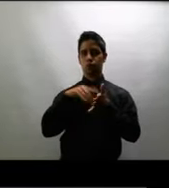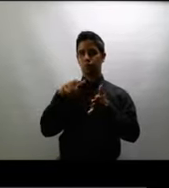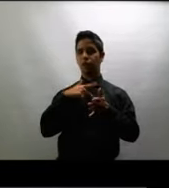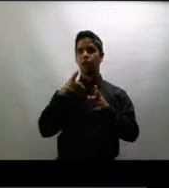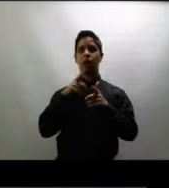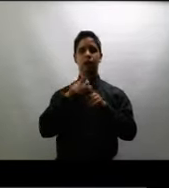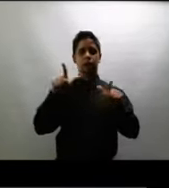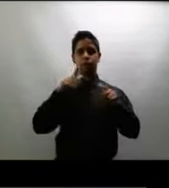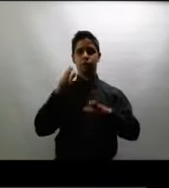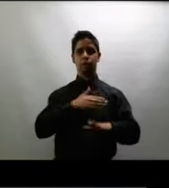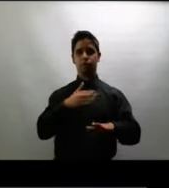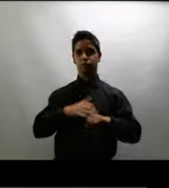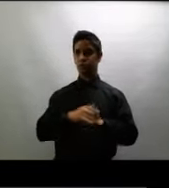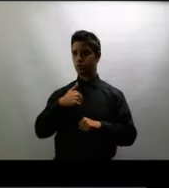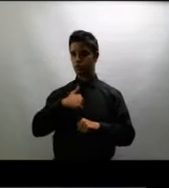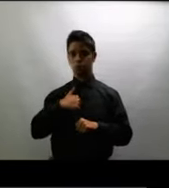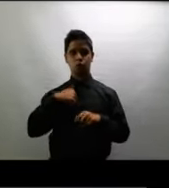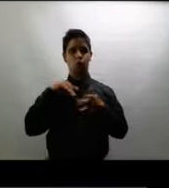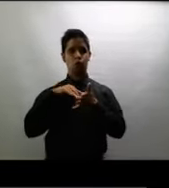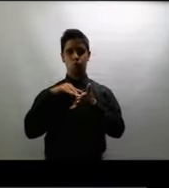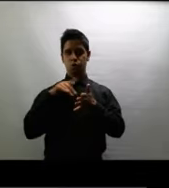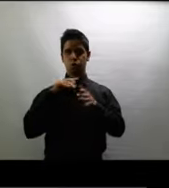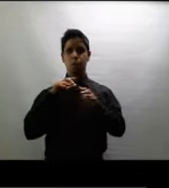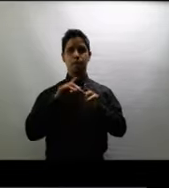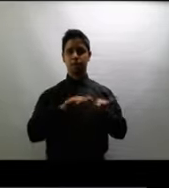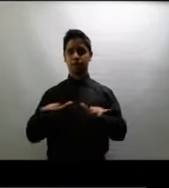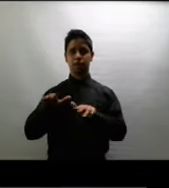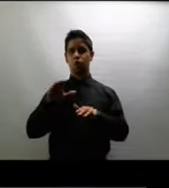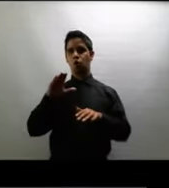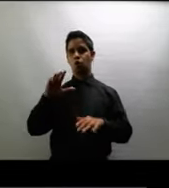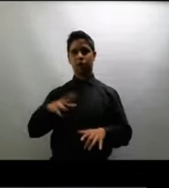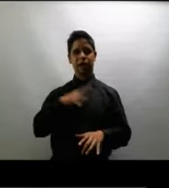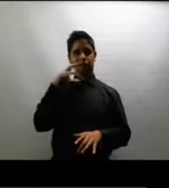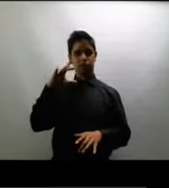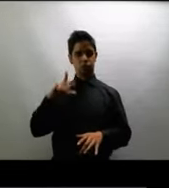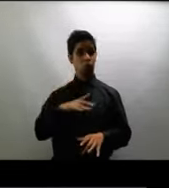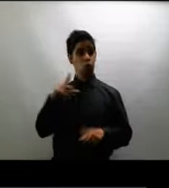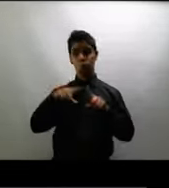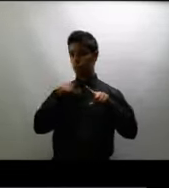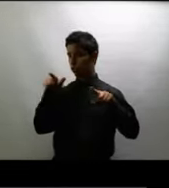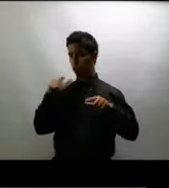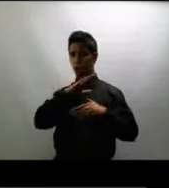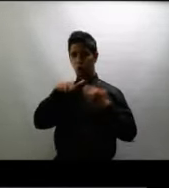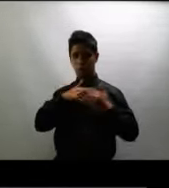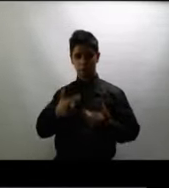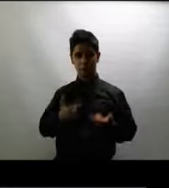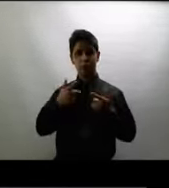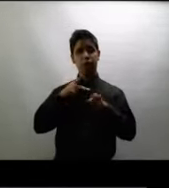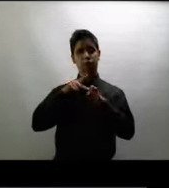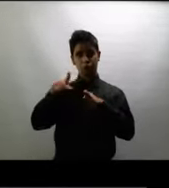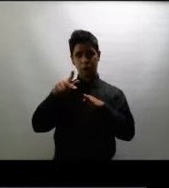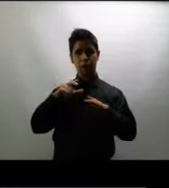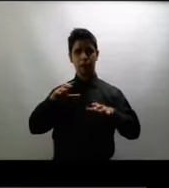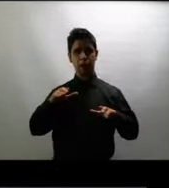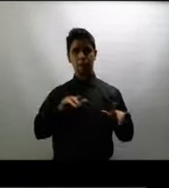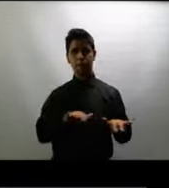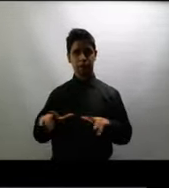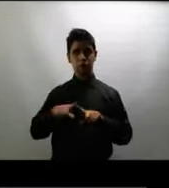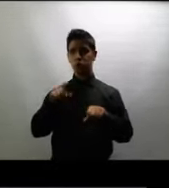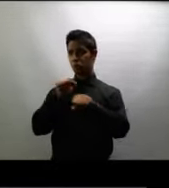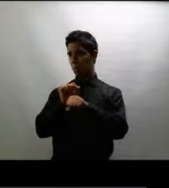Músico. Okay. Y yo estudié piano clásico, después estudié toda mi vida, fui pianista clásica, trabajé en hoteles y todo, pero era